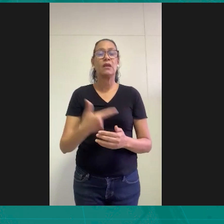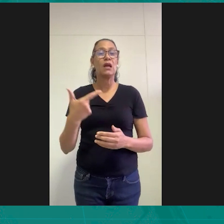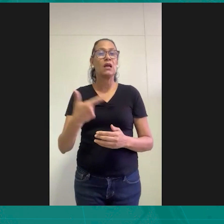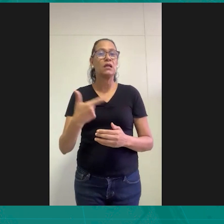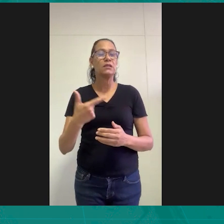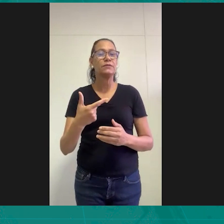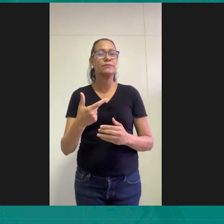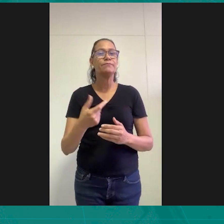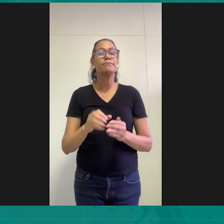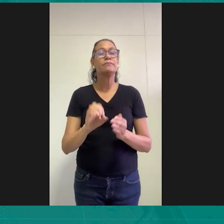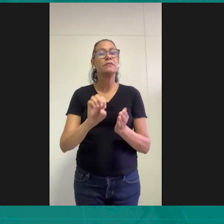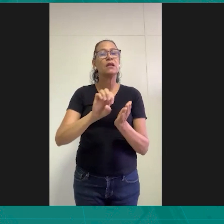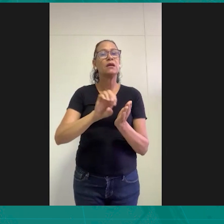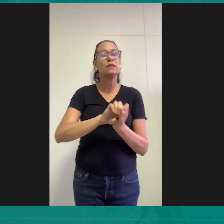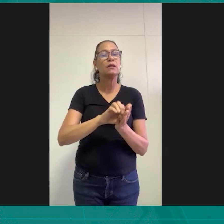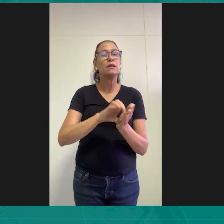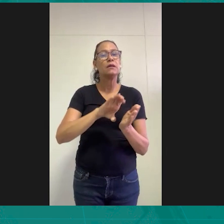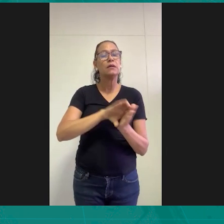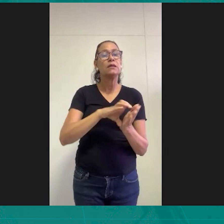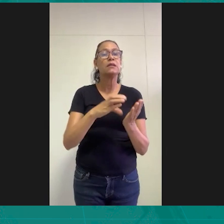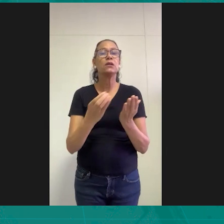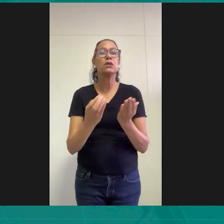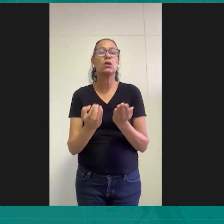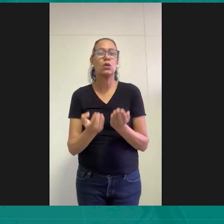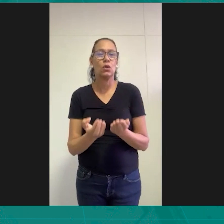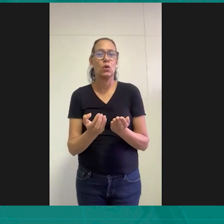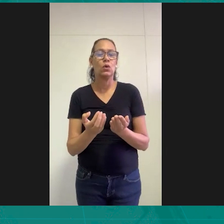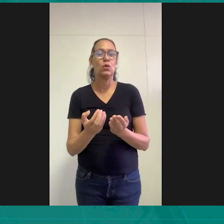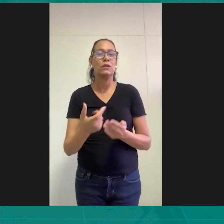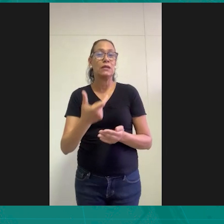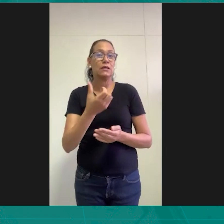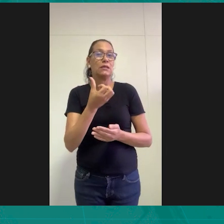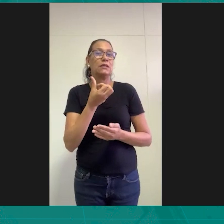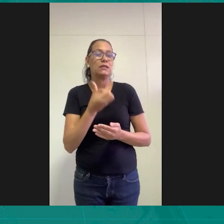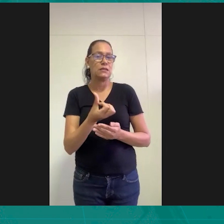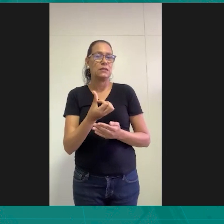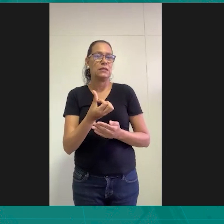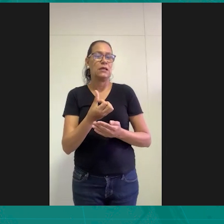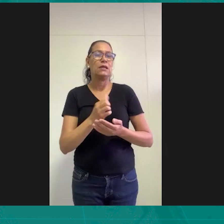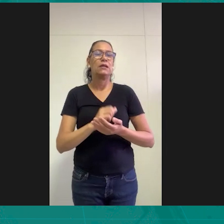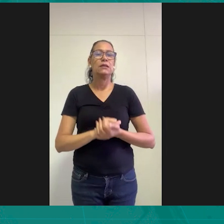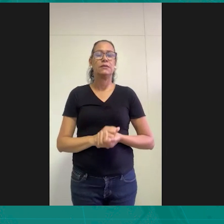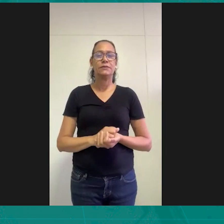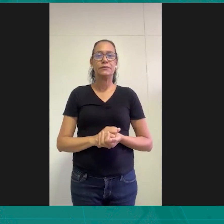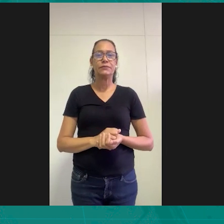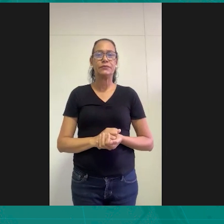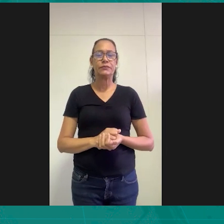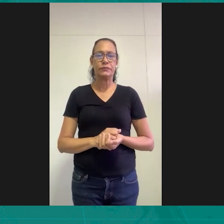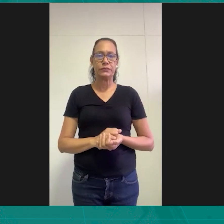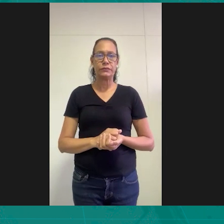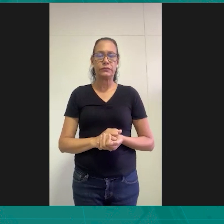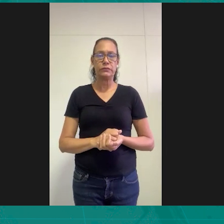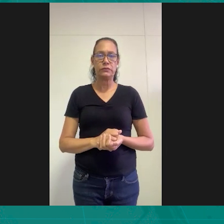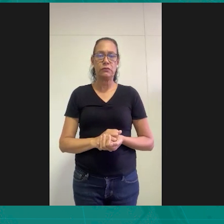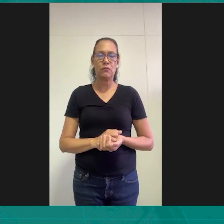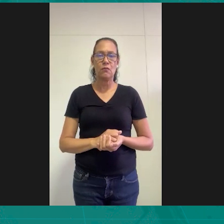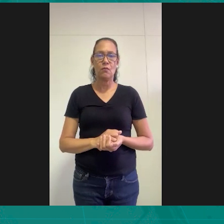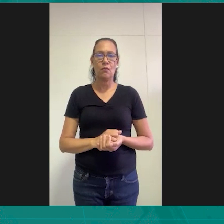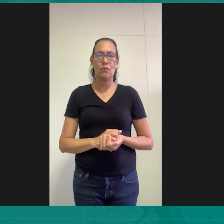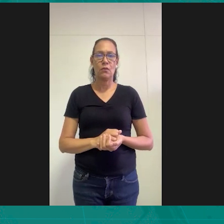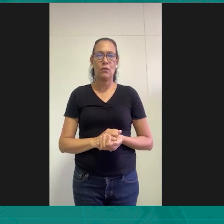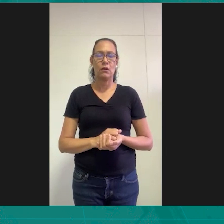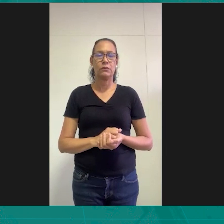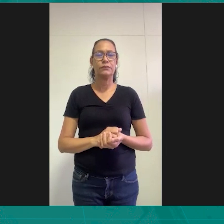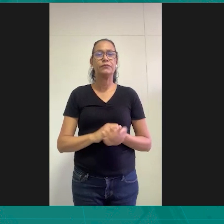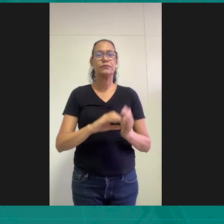fica claro o lugar que Deus escolheu, né? Segundo Crônicas 6, versículos 6